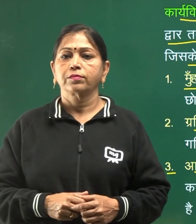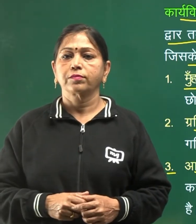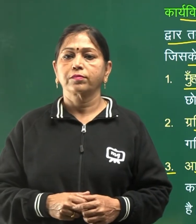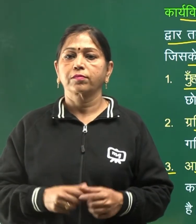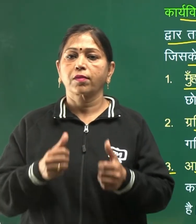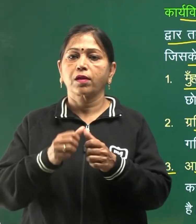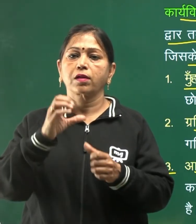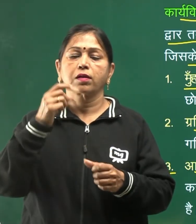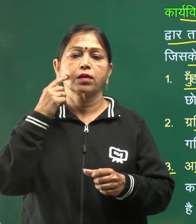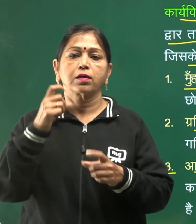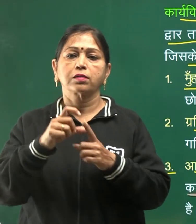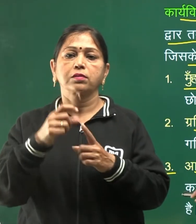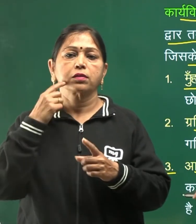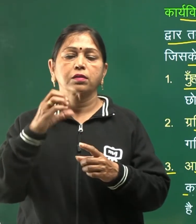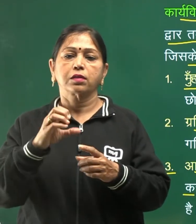अम्लीय कर